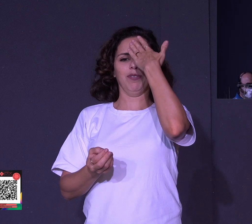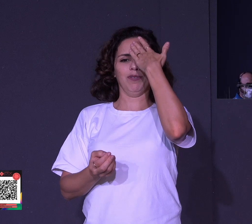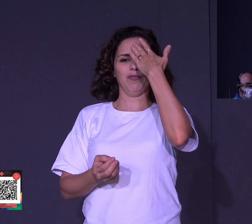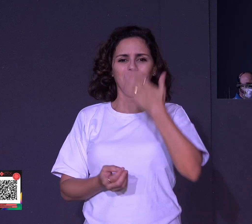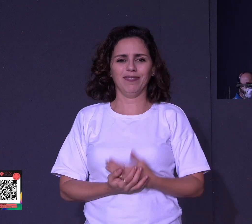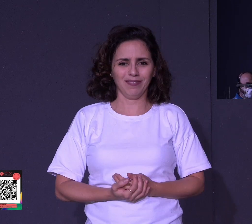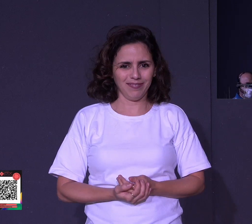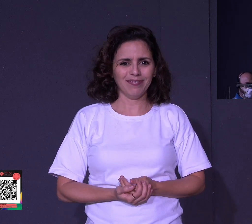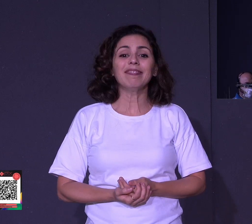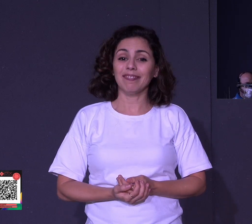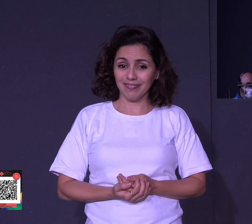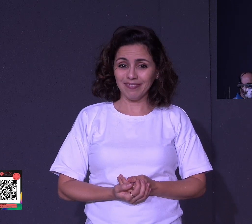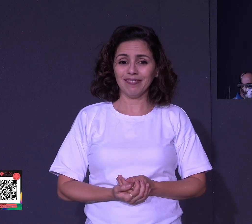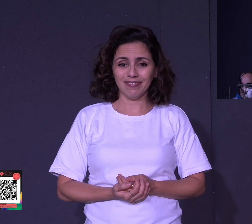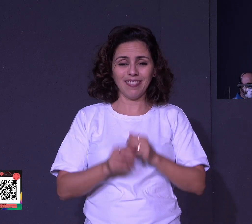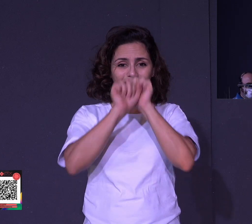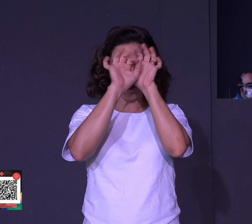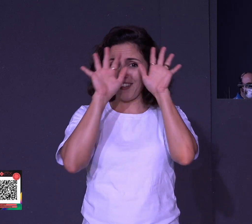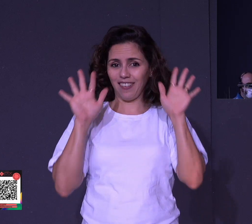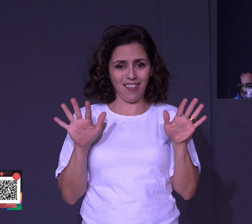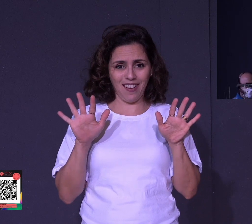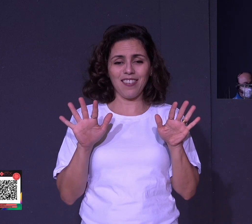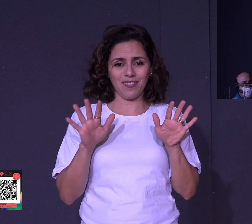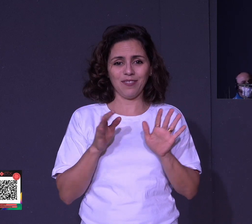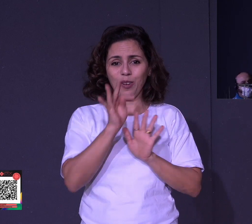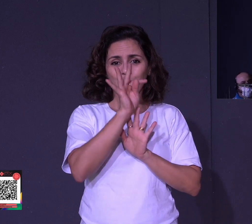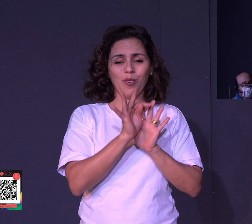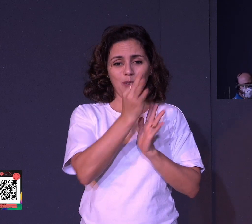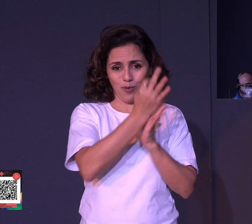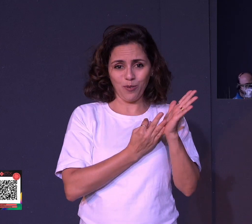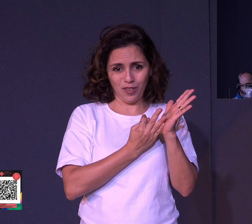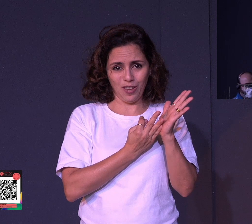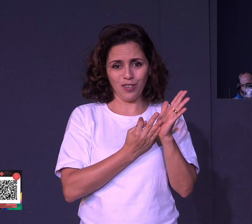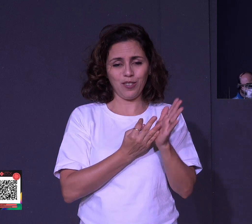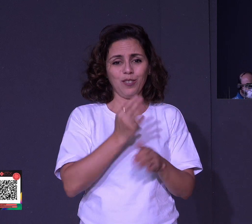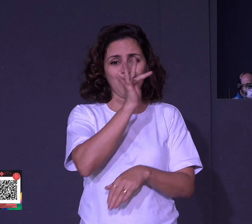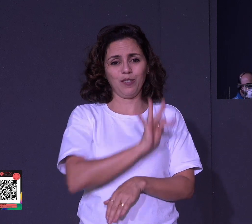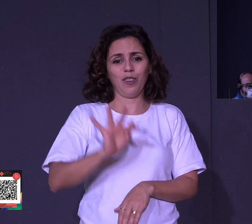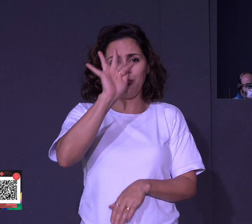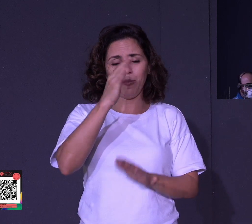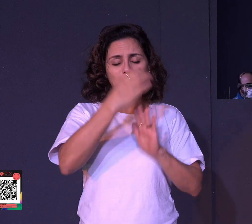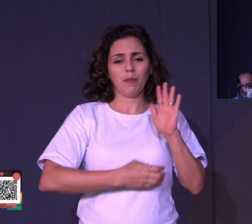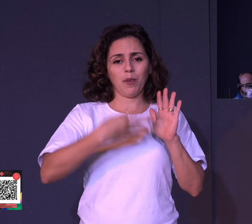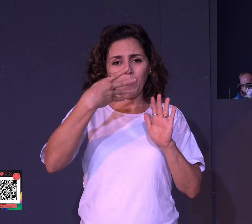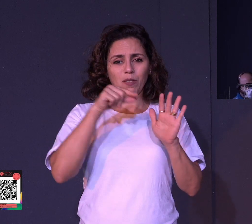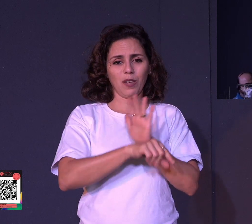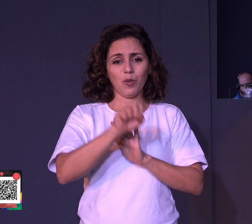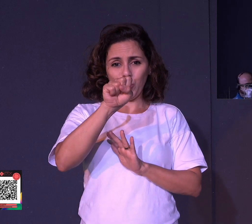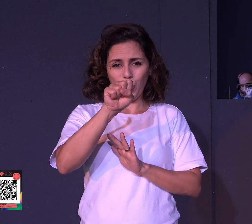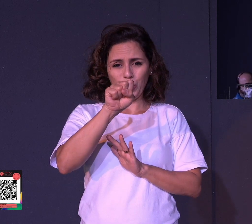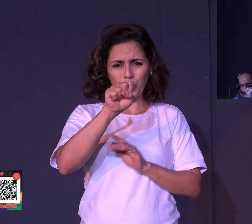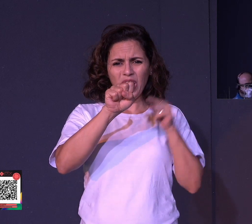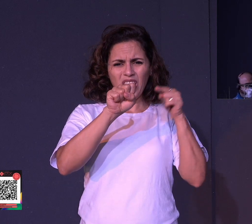Deixe-me ser bem claro. Esse texto de Filipenses 4:8 não tem nada a ver com a força do pensamento positivo. Não deturpe a palavra em nome